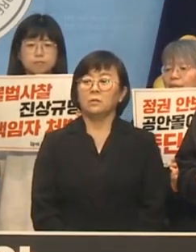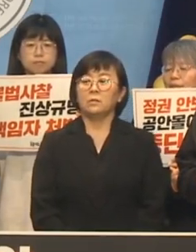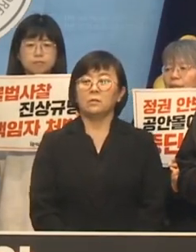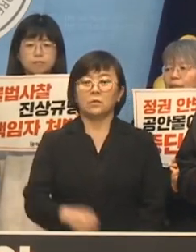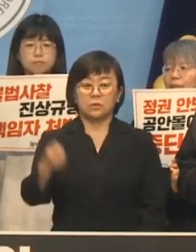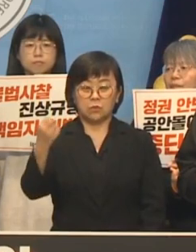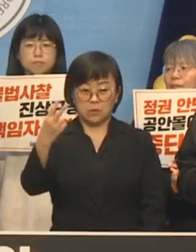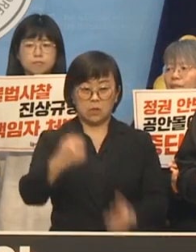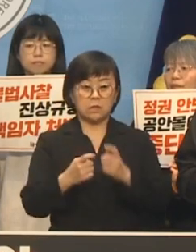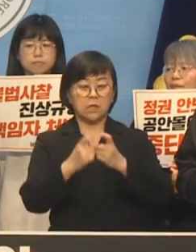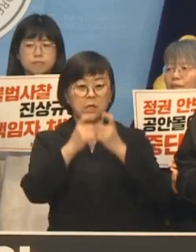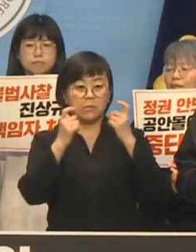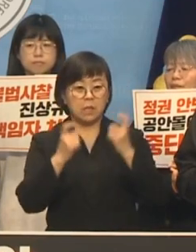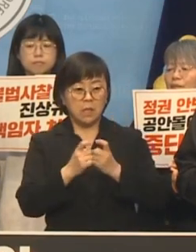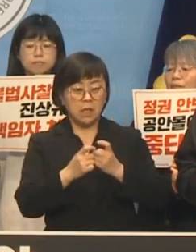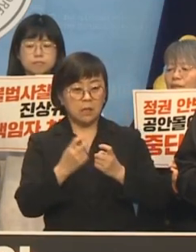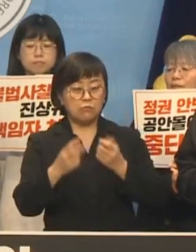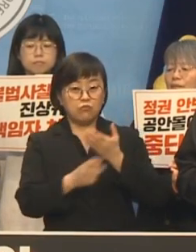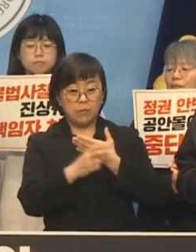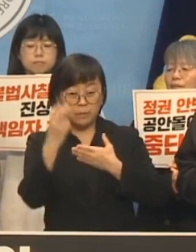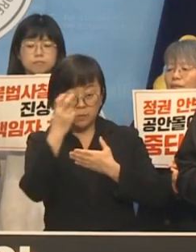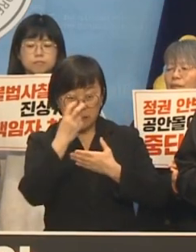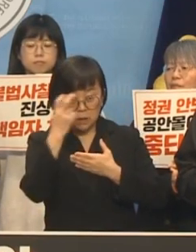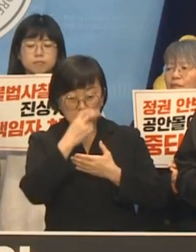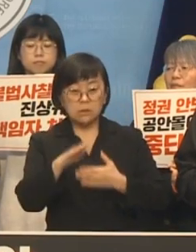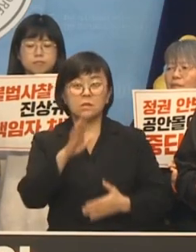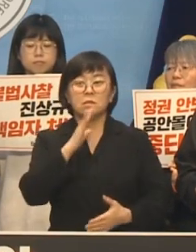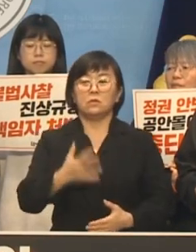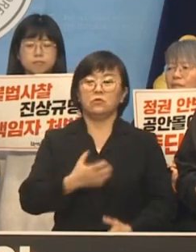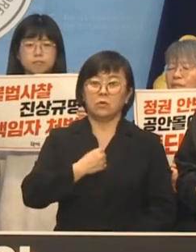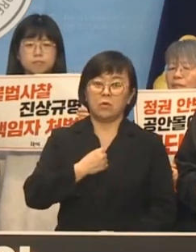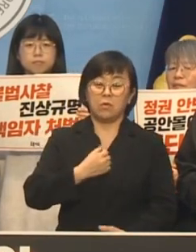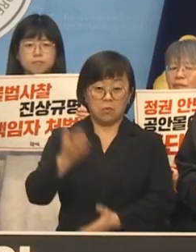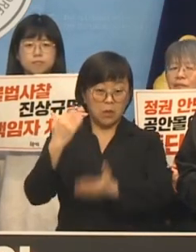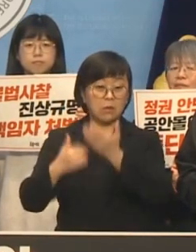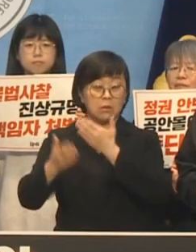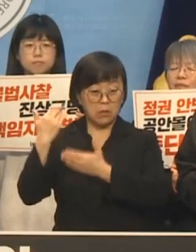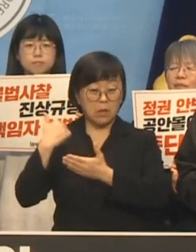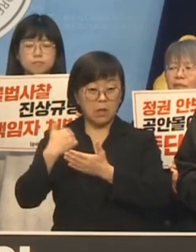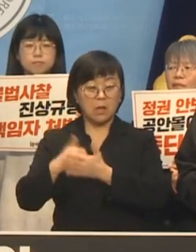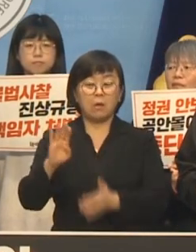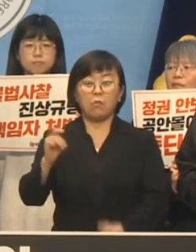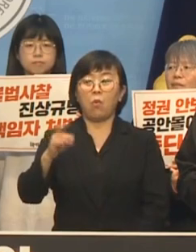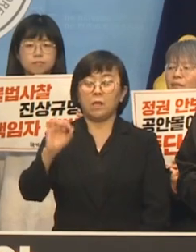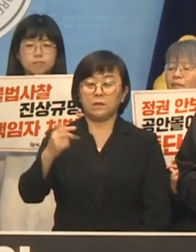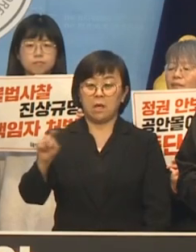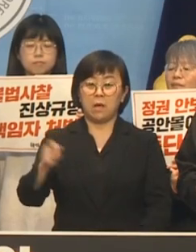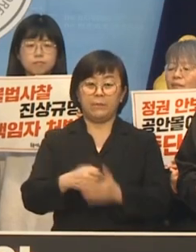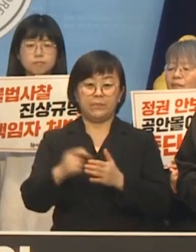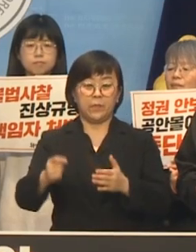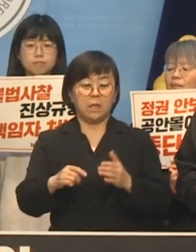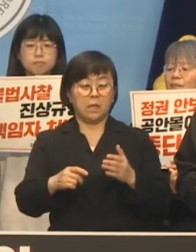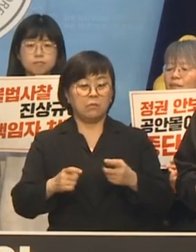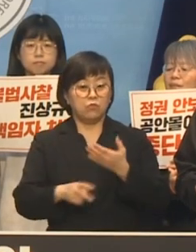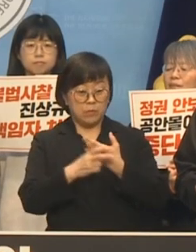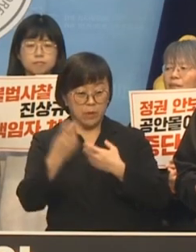또다시 민간인 사찰이라니 경악을 금치 않을 수 없습니다. 과거에 보안사의 민간인